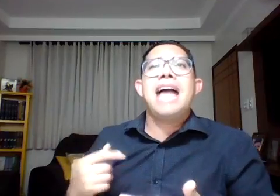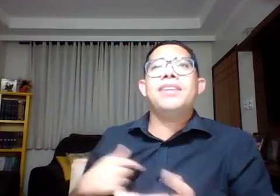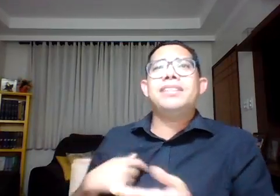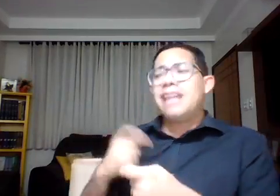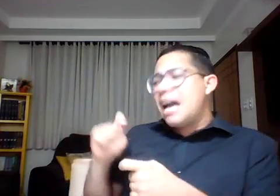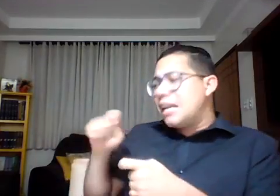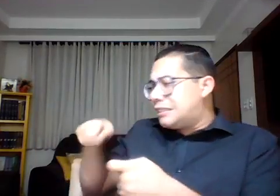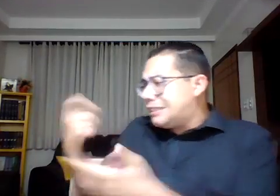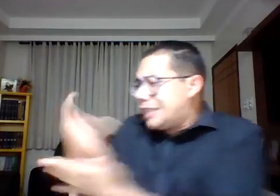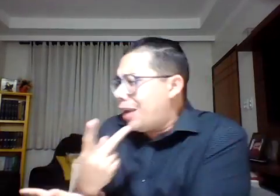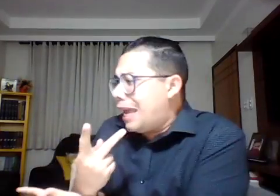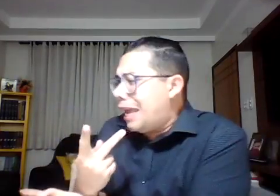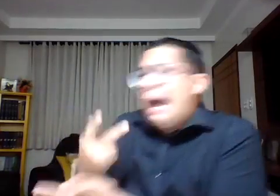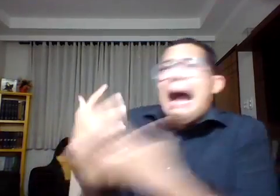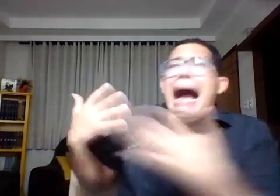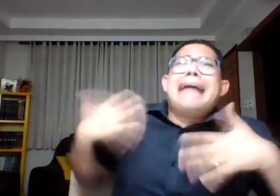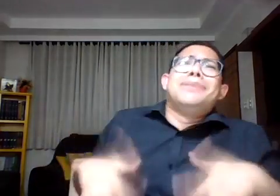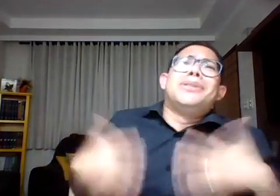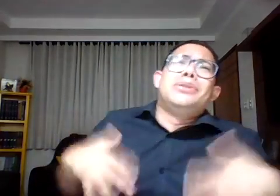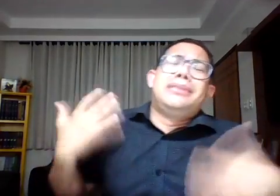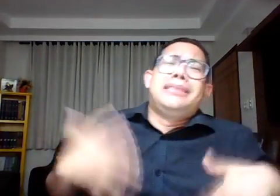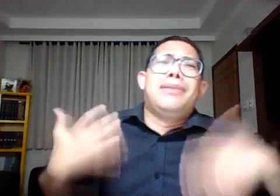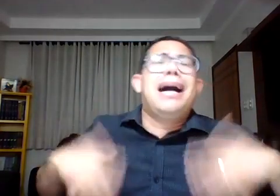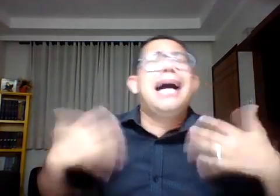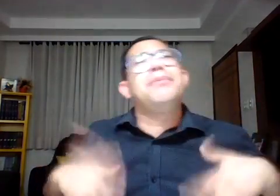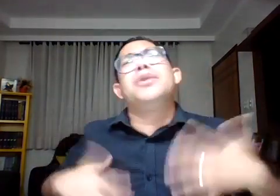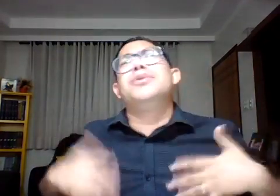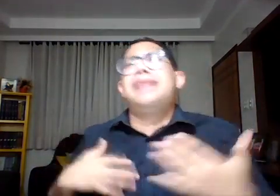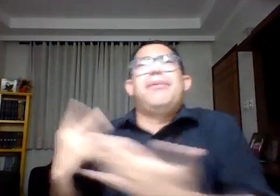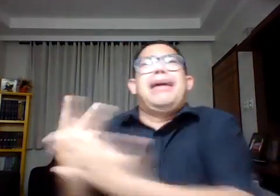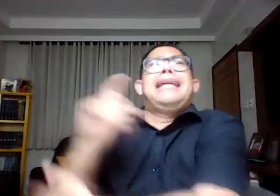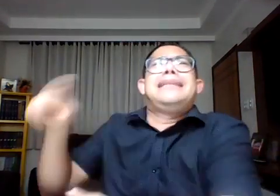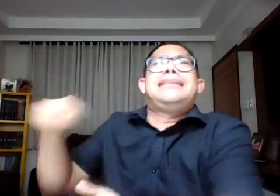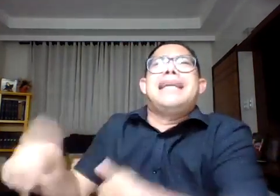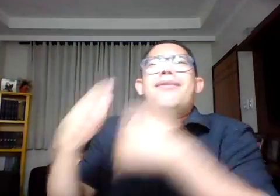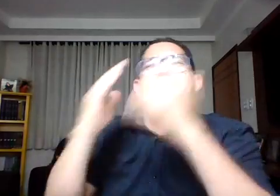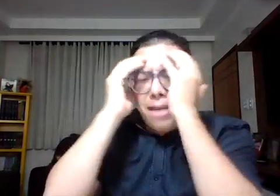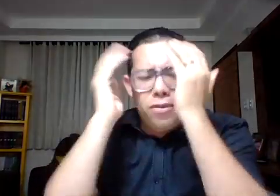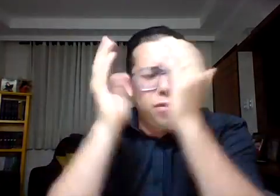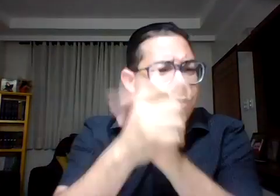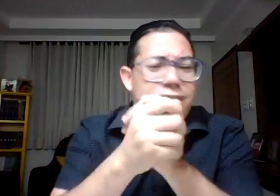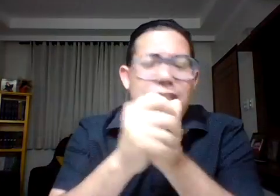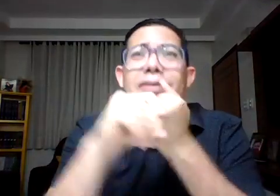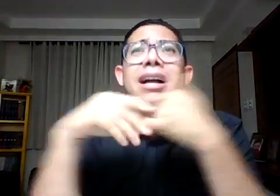vai, sinal, eu errei. Meu Deus do céu. Meu Deus do céu, eu errei esse sinal. Meu Deus do céu.